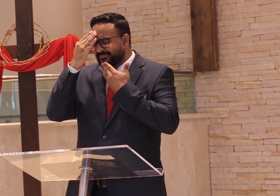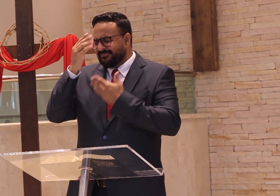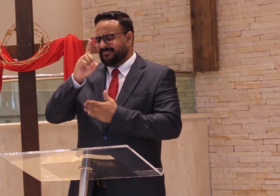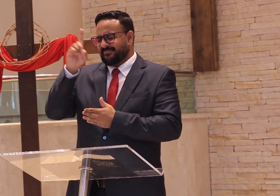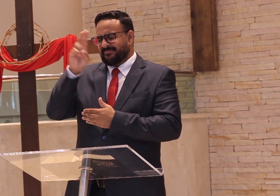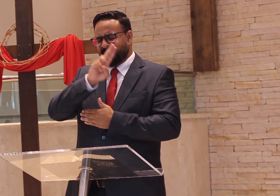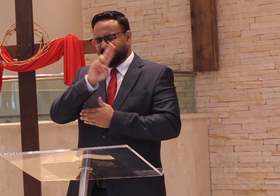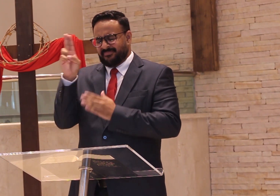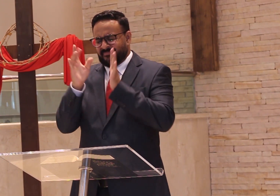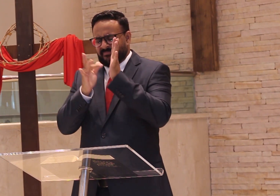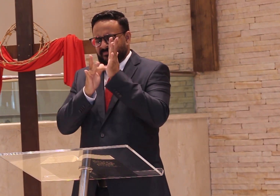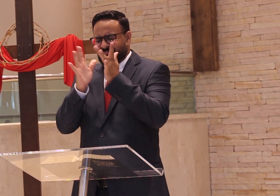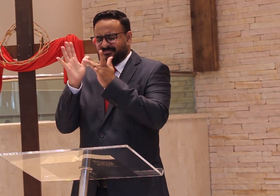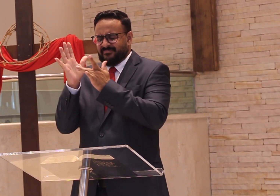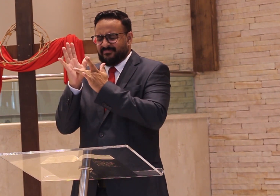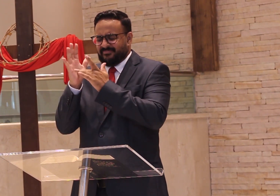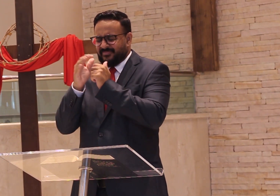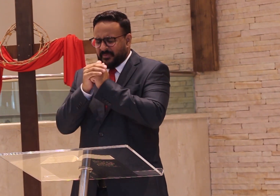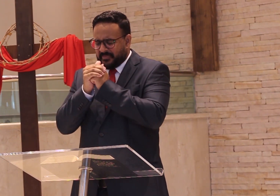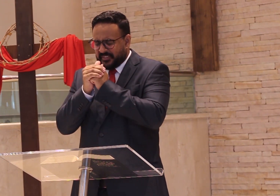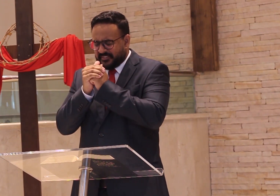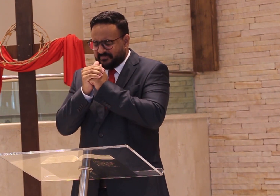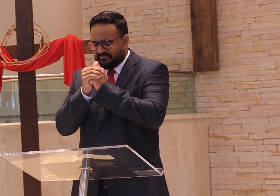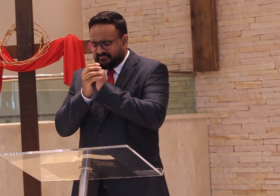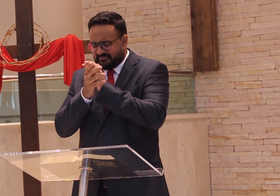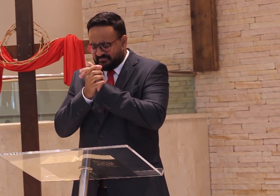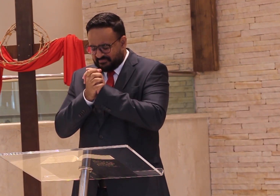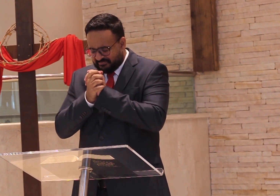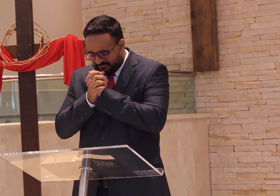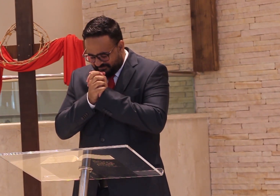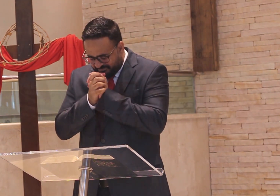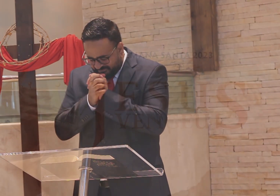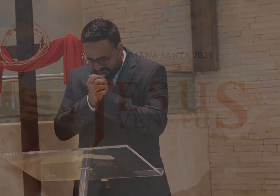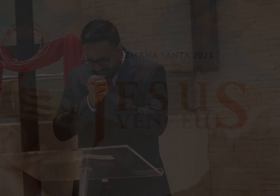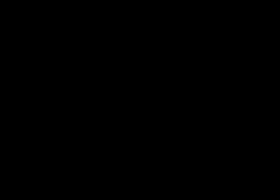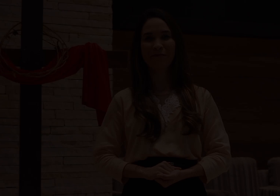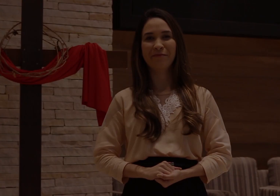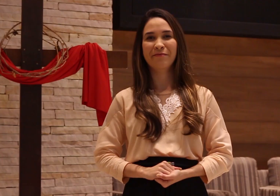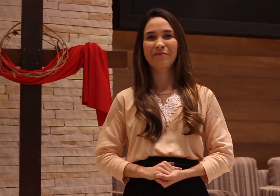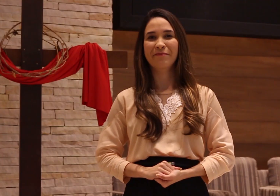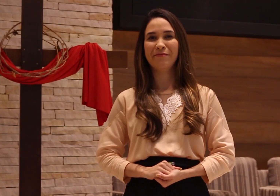permaneçam fiéis e te agradecemos por isso e oramos em nome de Jesus. Amém.